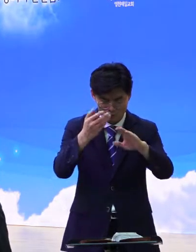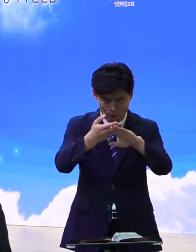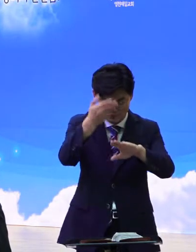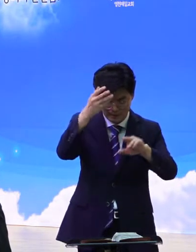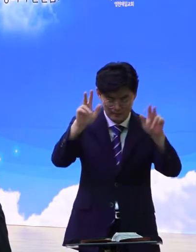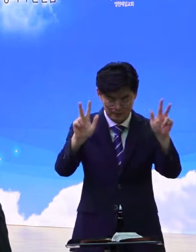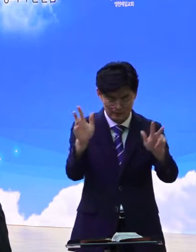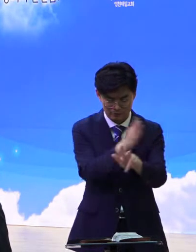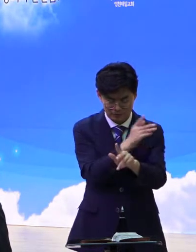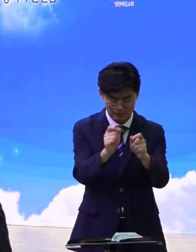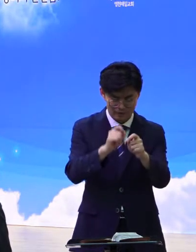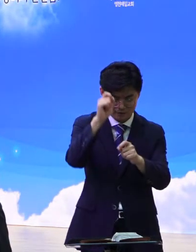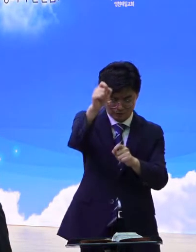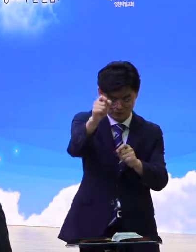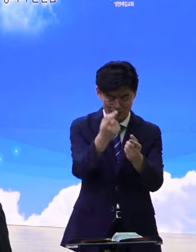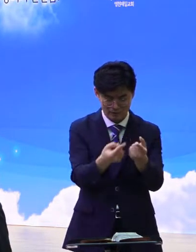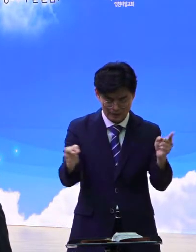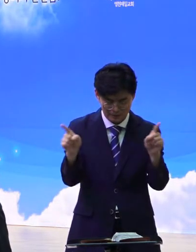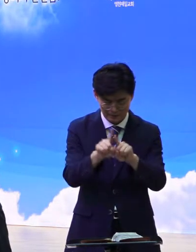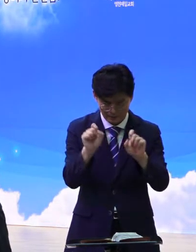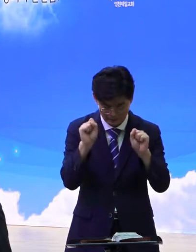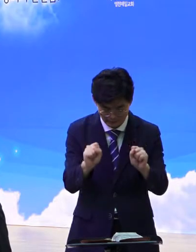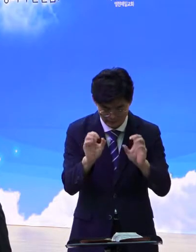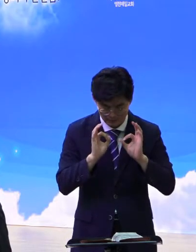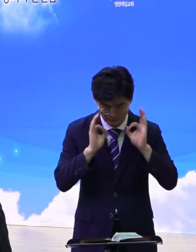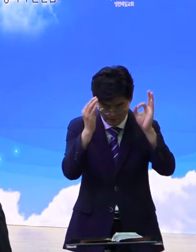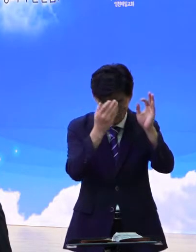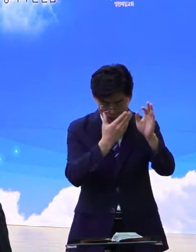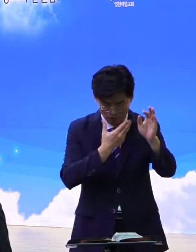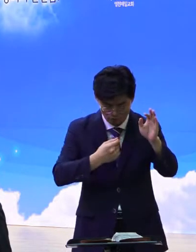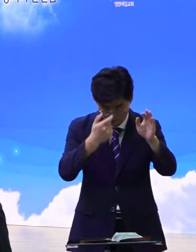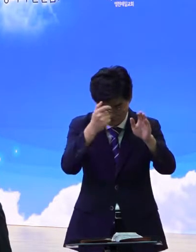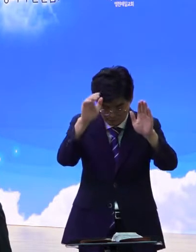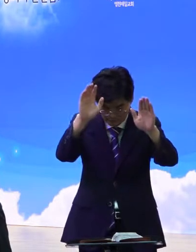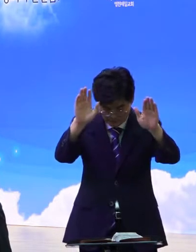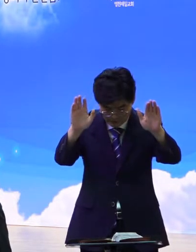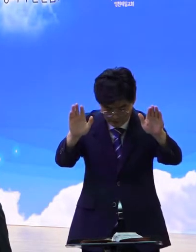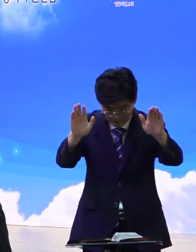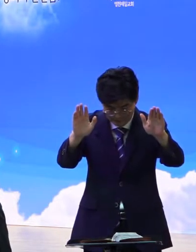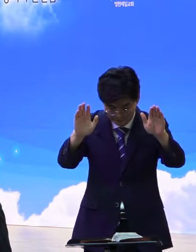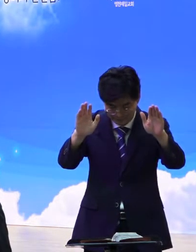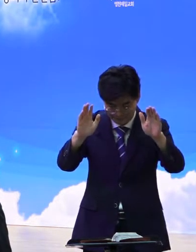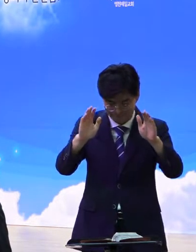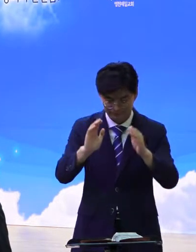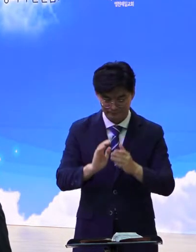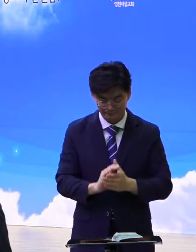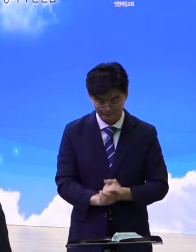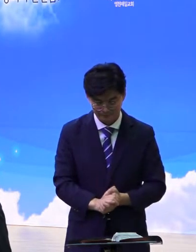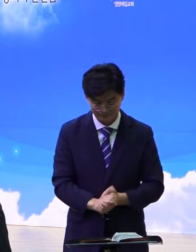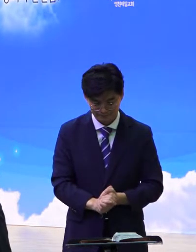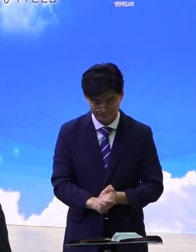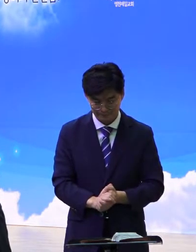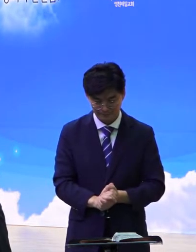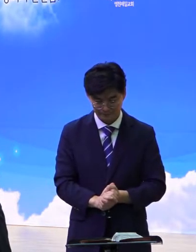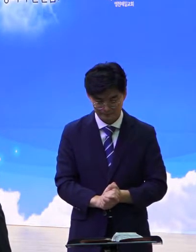지금부터 영원토록 함께 계시기를 간절히 축원하옵나이다. 아멘.